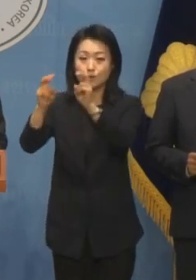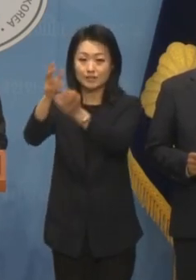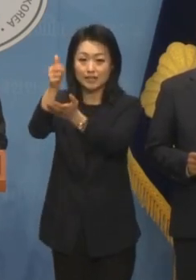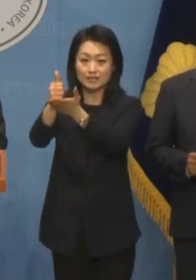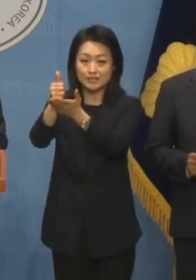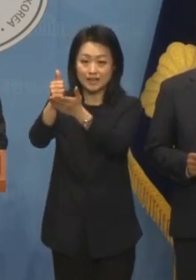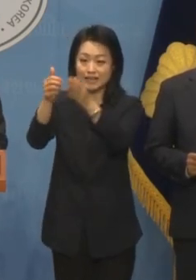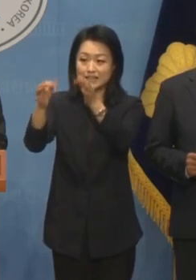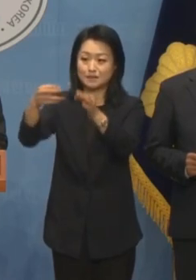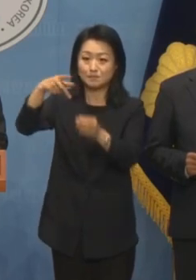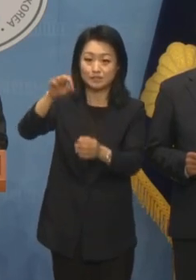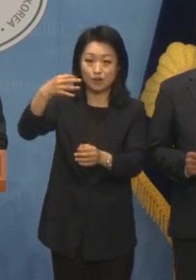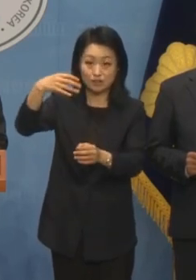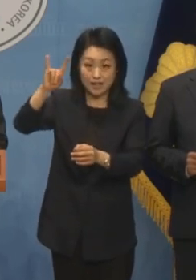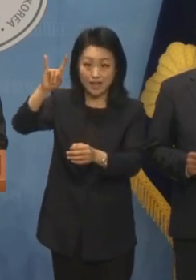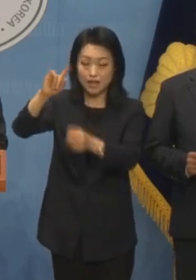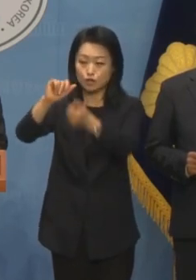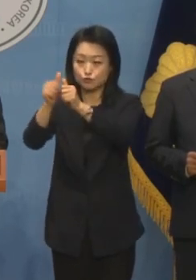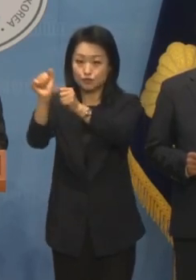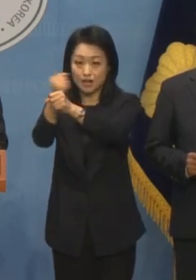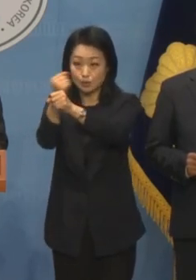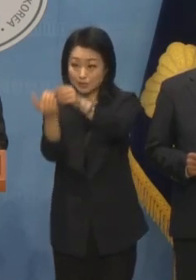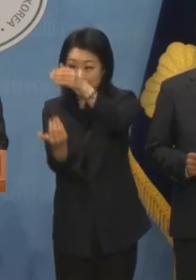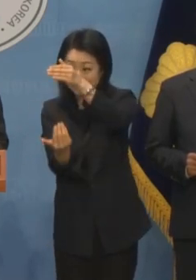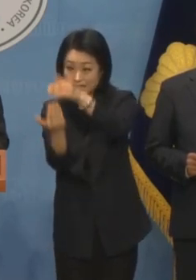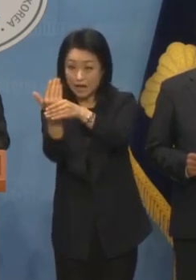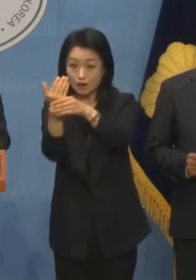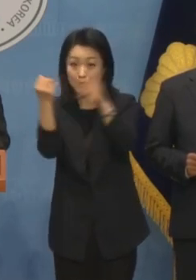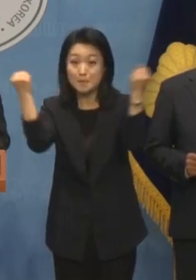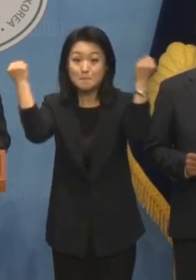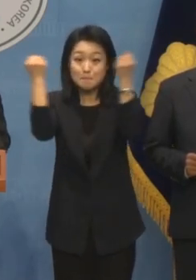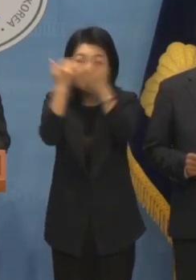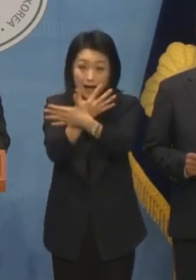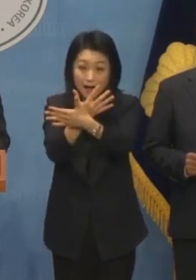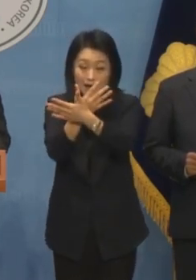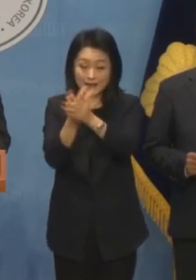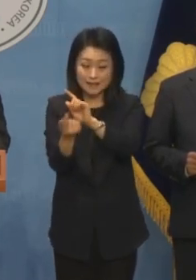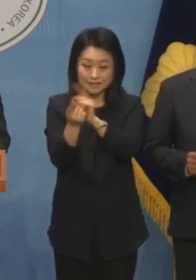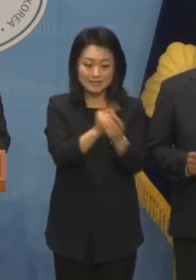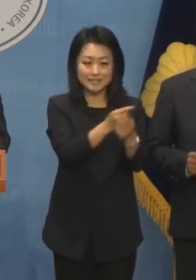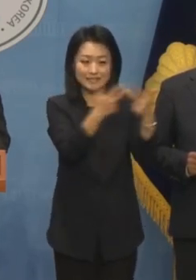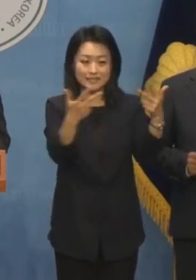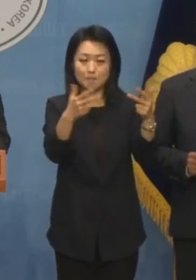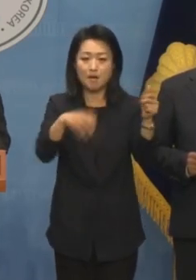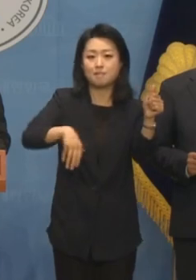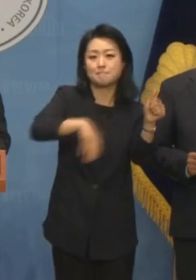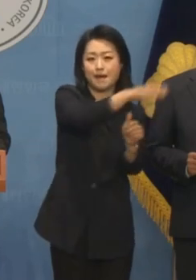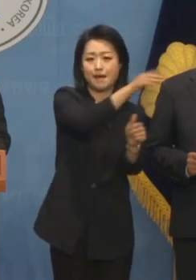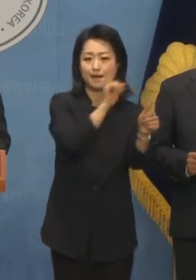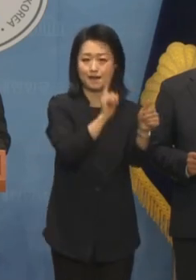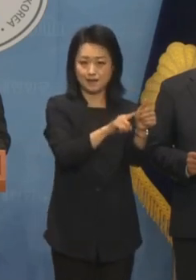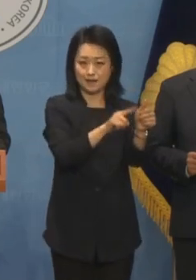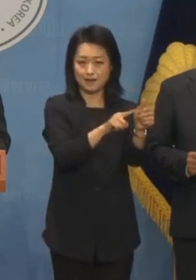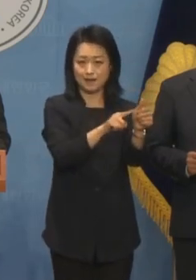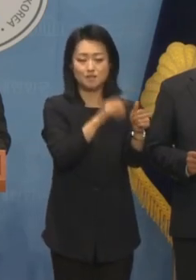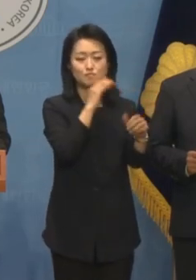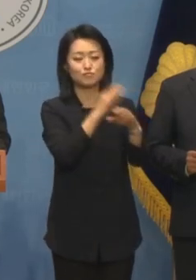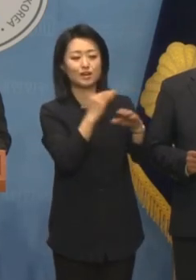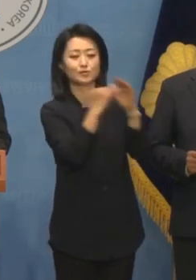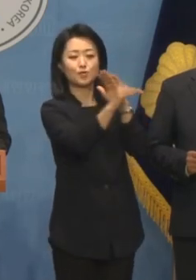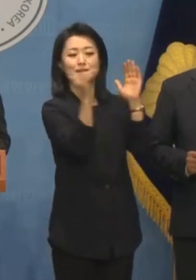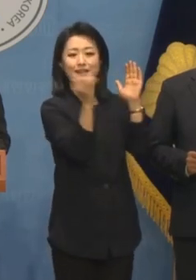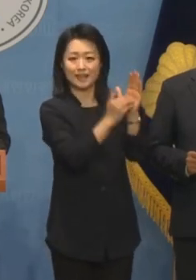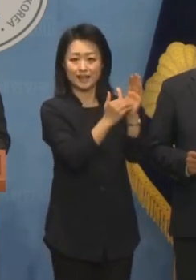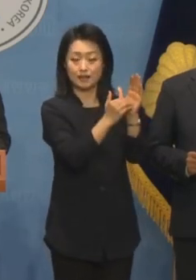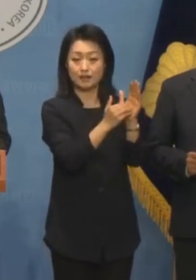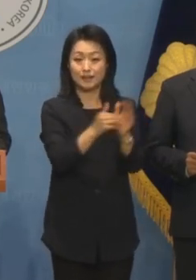대북 송금 사건으로 둔갑시켰음을 명백하게 입증하고 있습니다. 김성태가 2023년 1월 17일